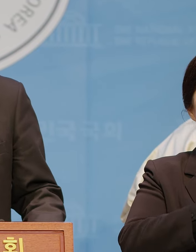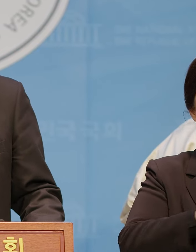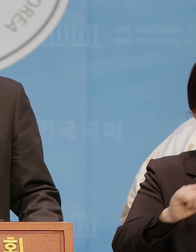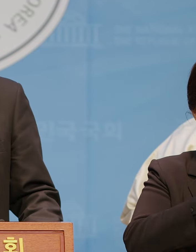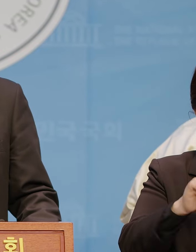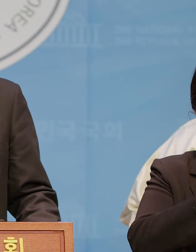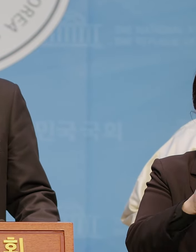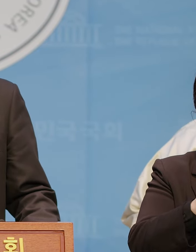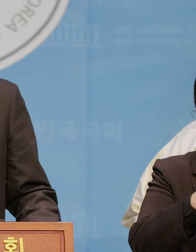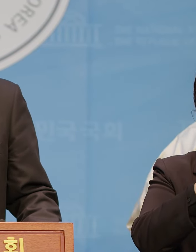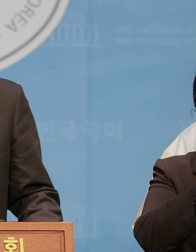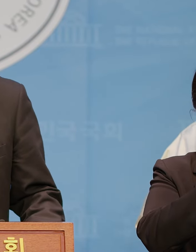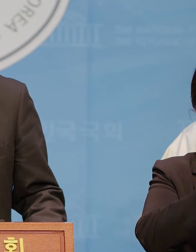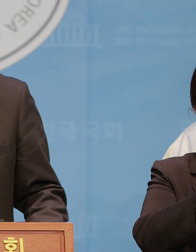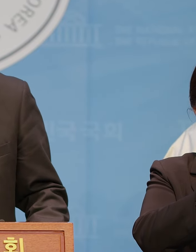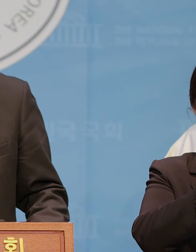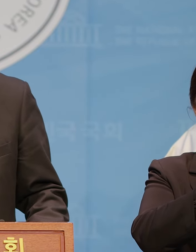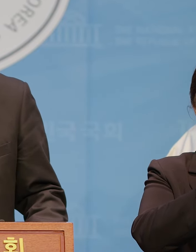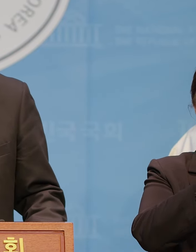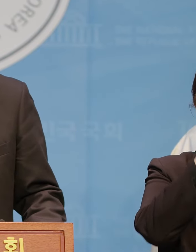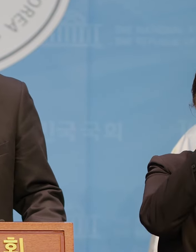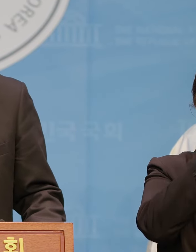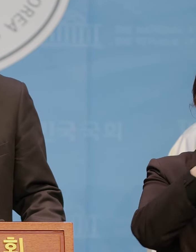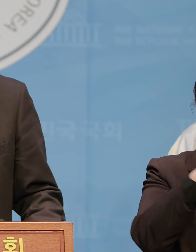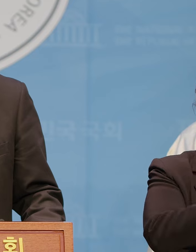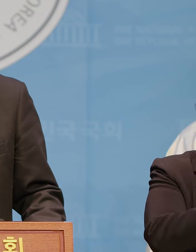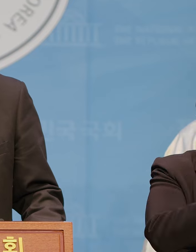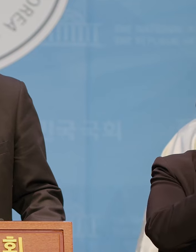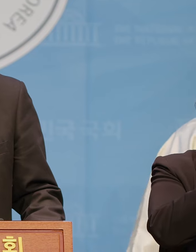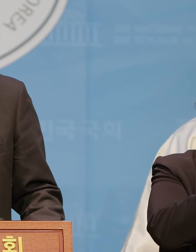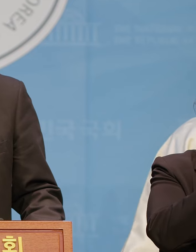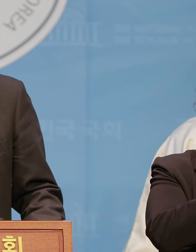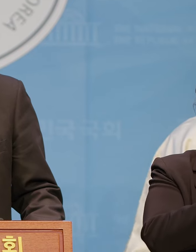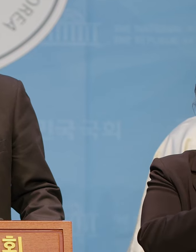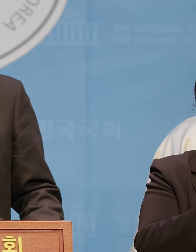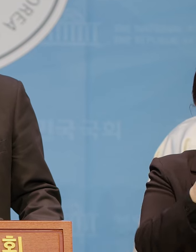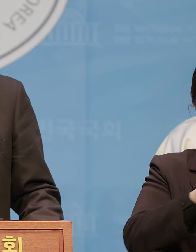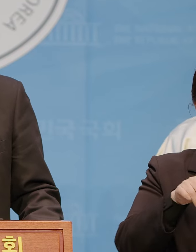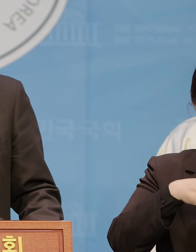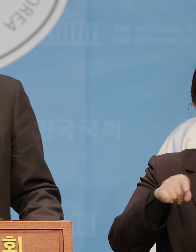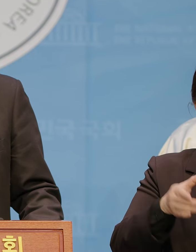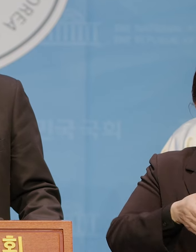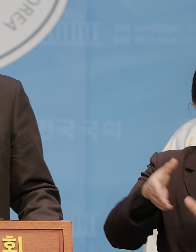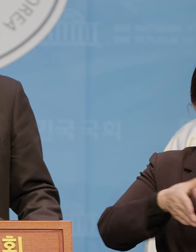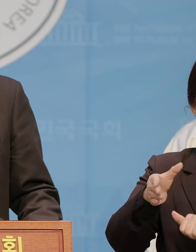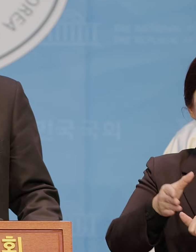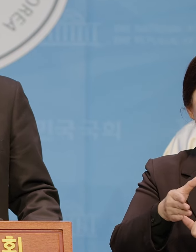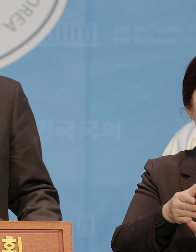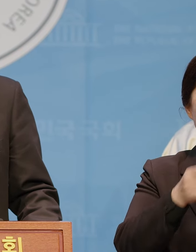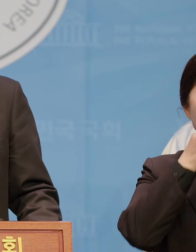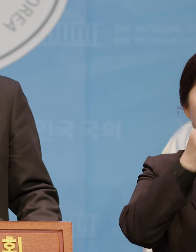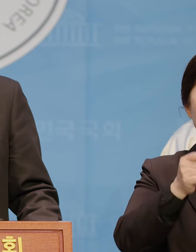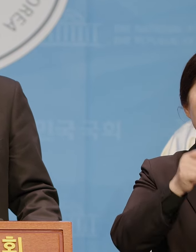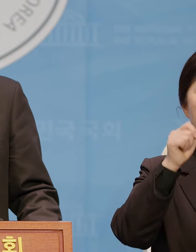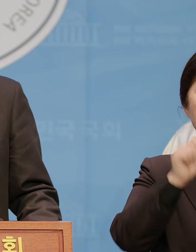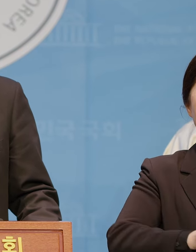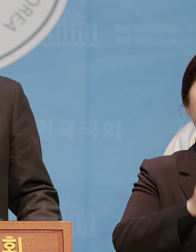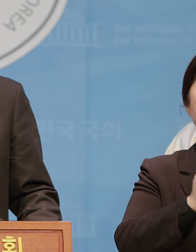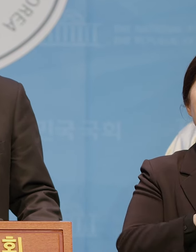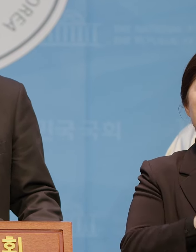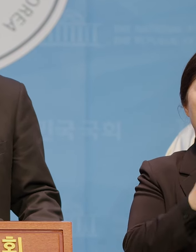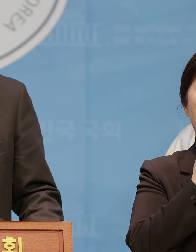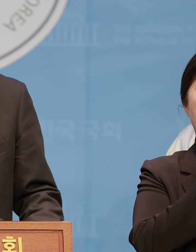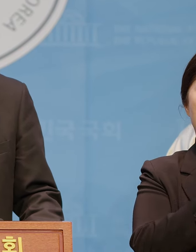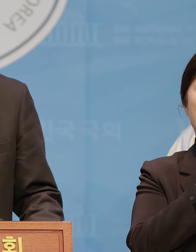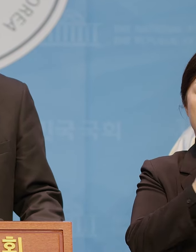각종 선거법 위반 야당 음매 허위 사실유포 사기 행각 등 고발 공동 기자 회견을